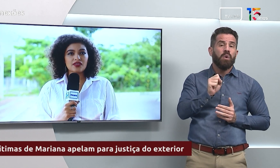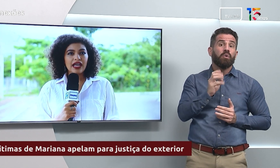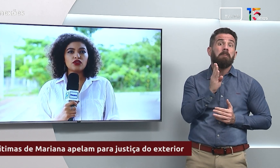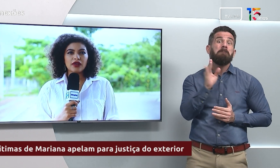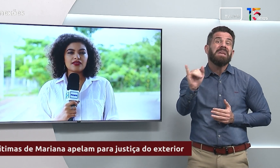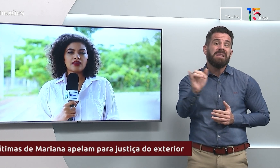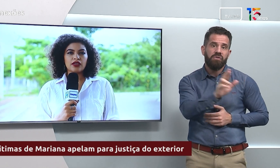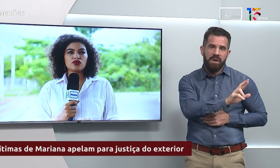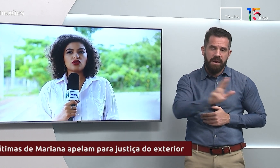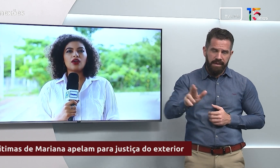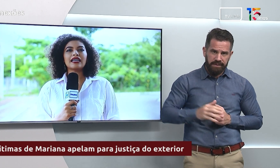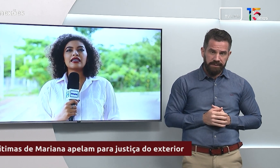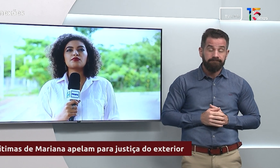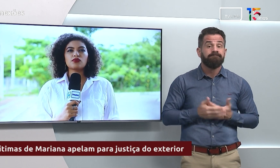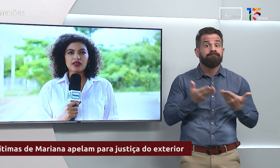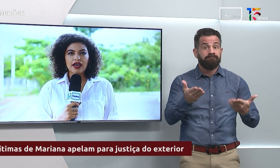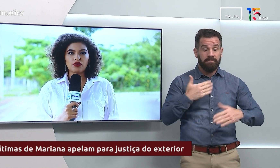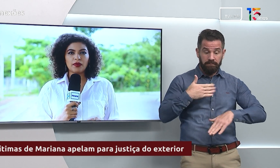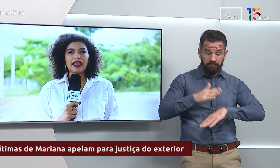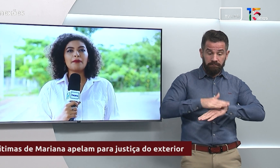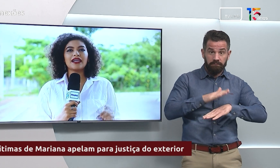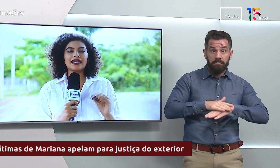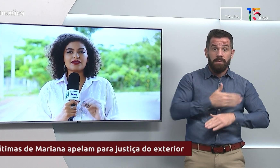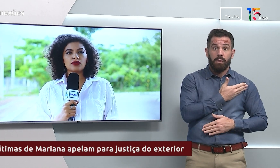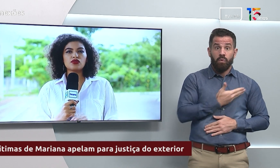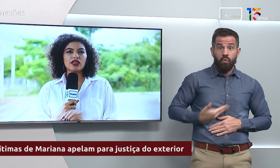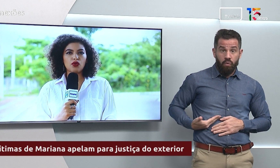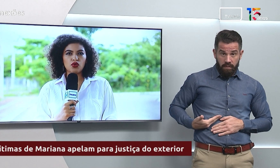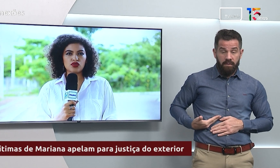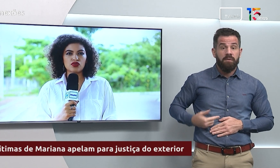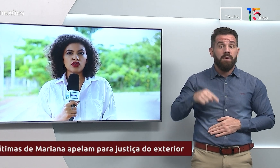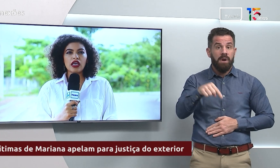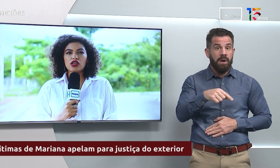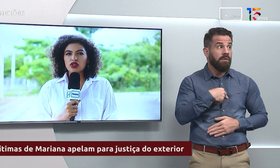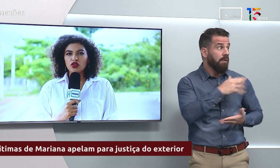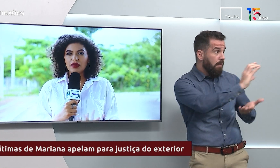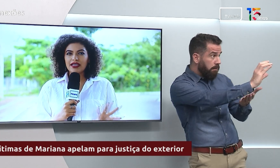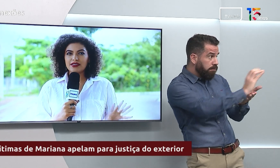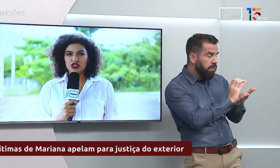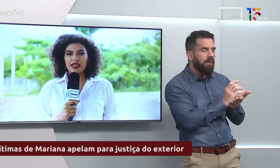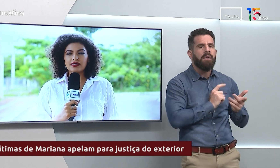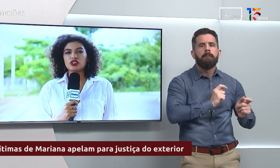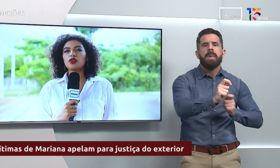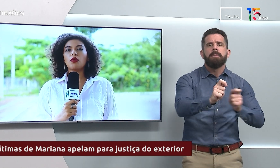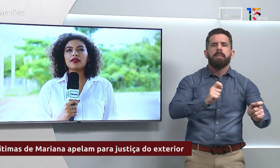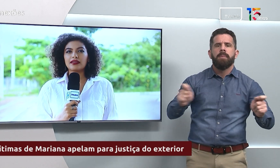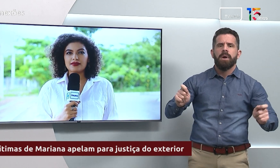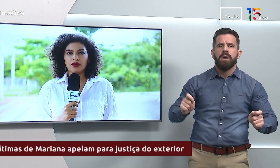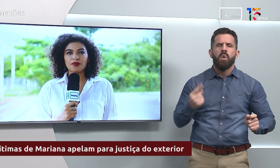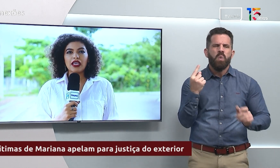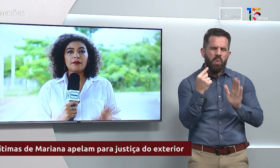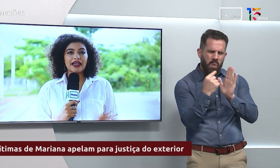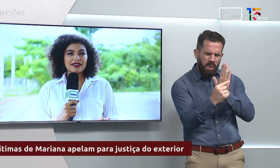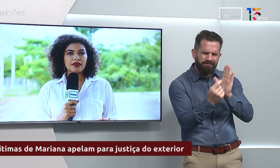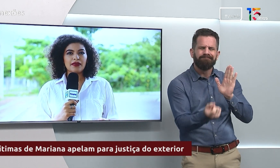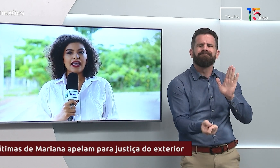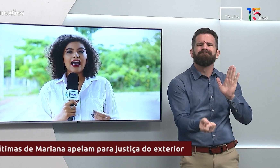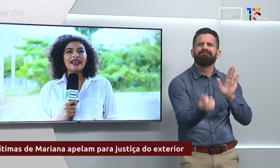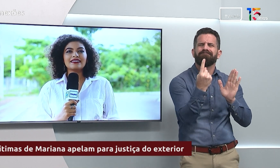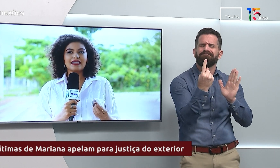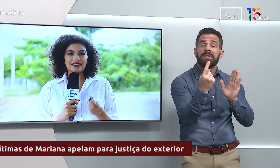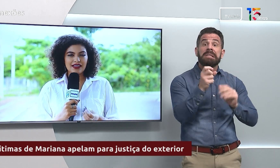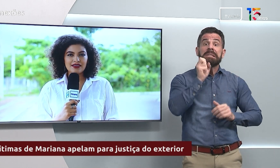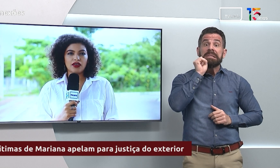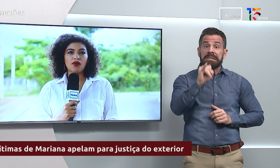o Estado brasileiro se torna responsável pela aplicação dos recursos. Só que uma exigência chamou a atenção. Para receber